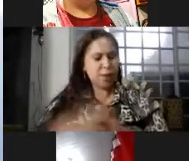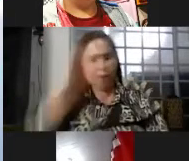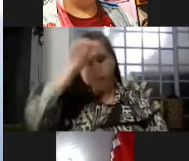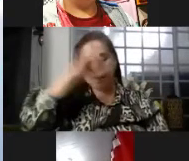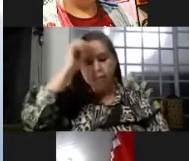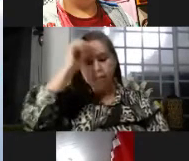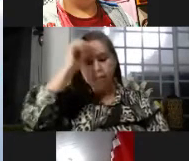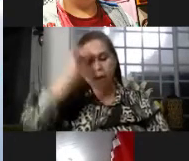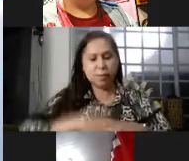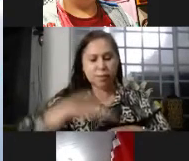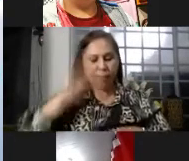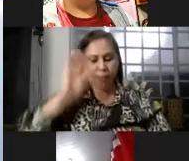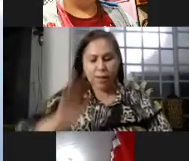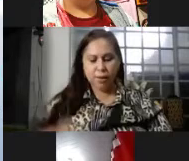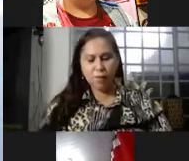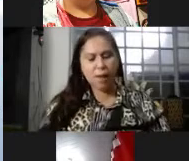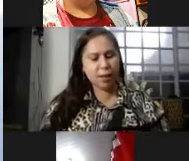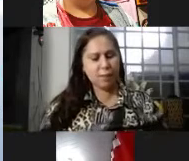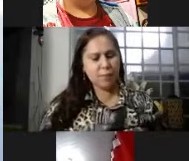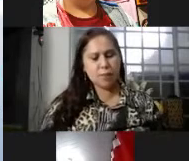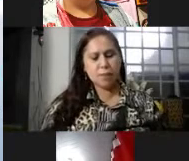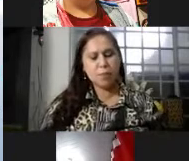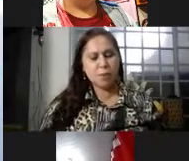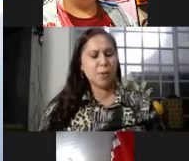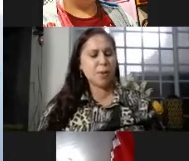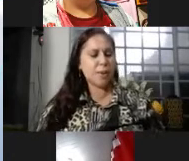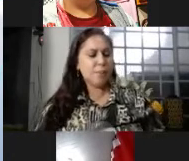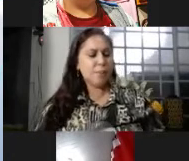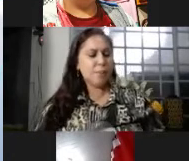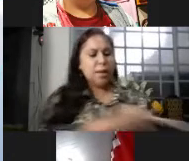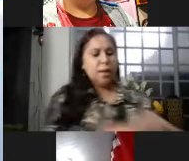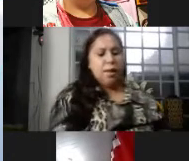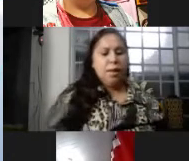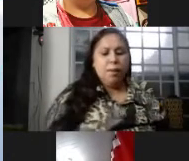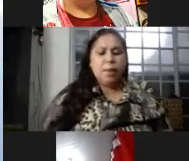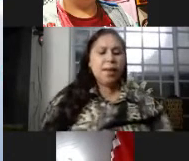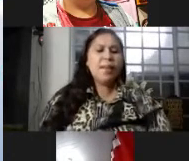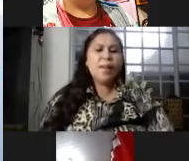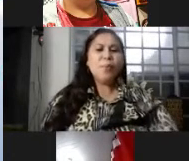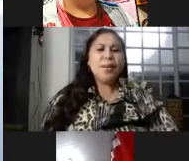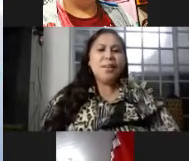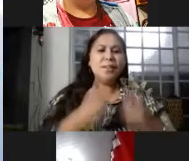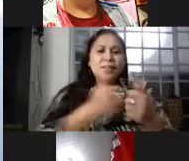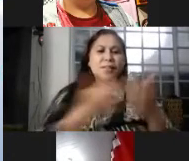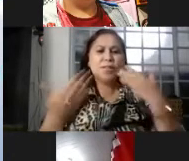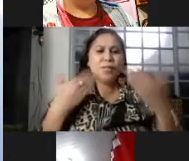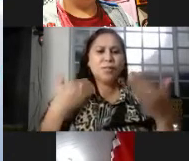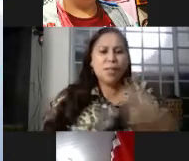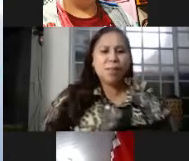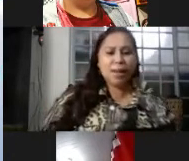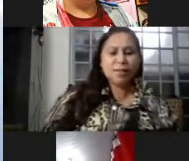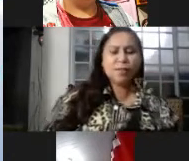né? Aprenda mais, né? Vá além. Isso é muito importante. Para quem está acompanhando esses